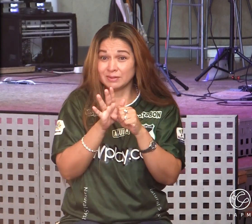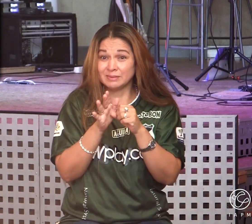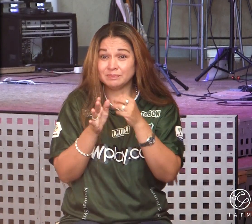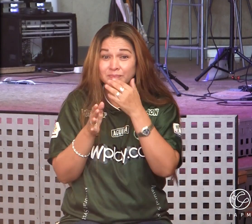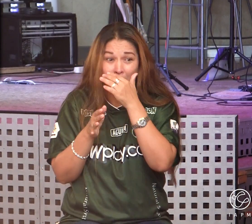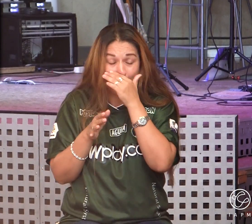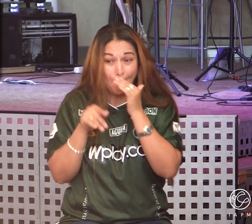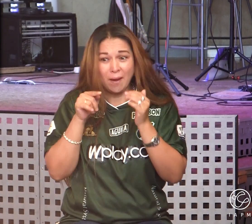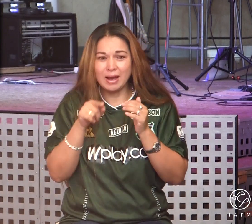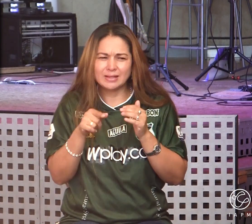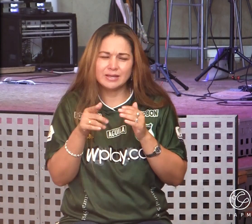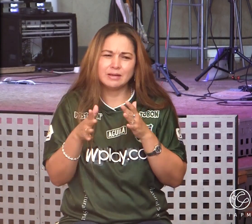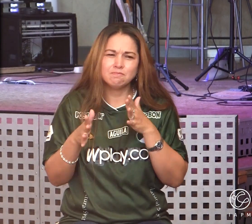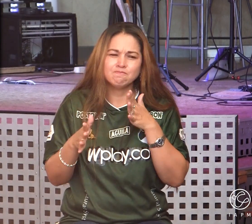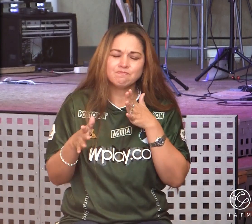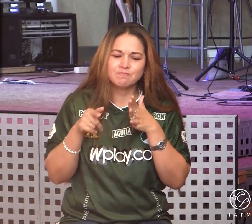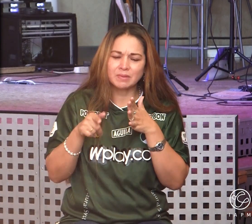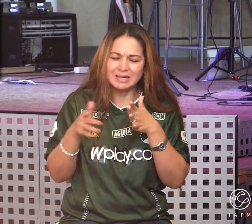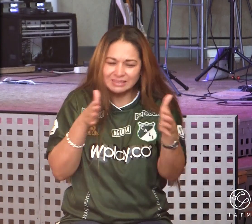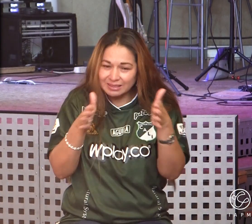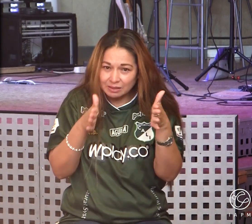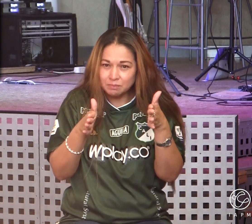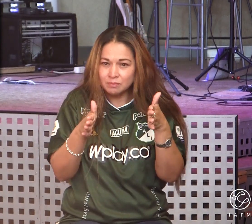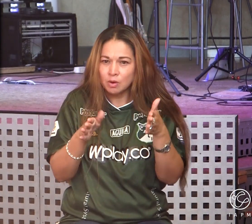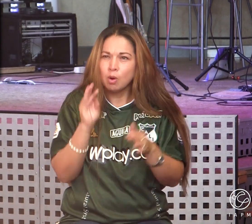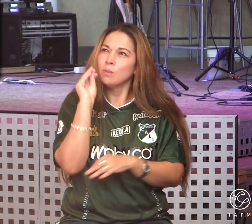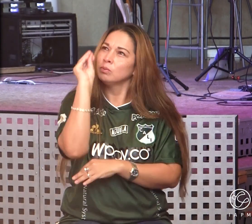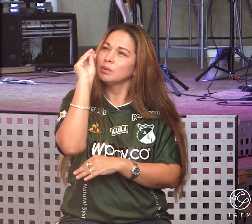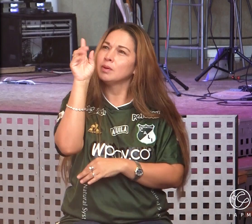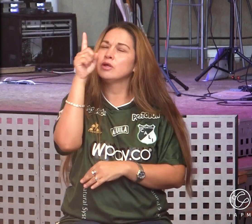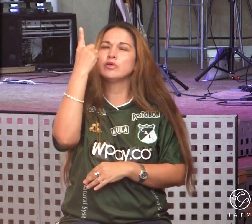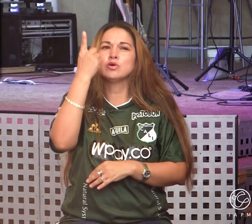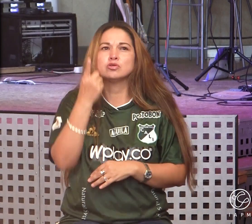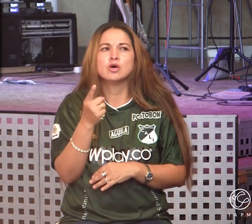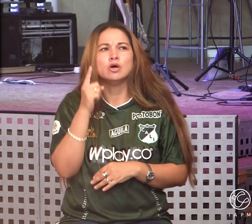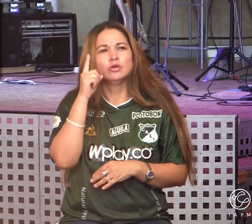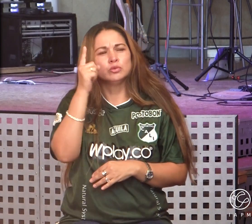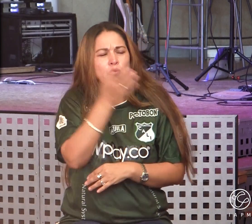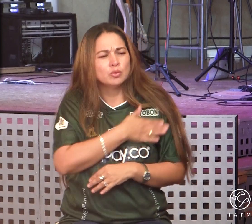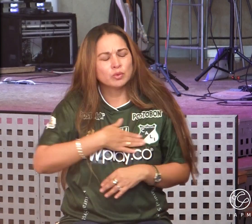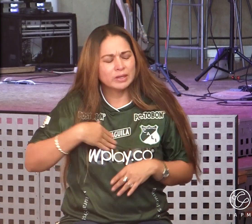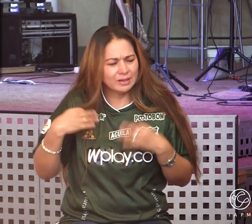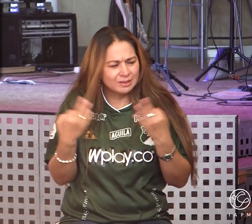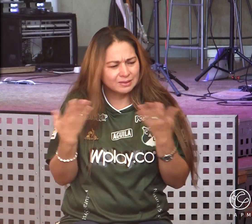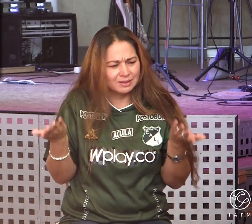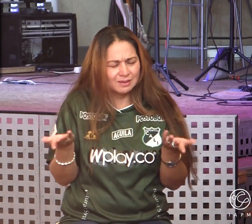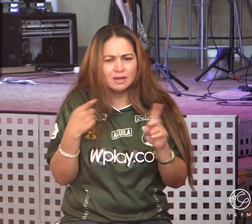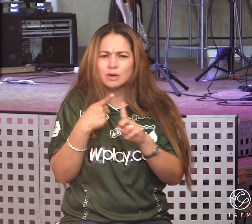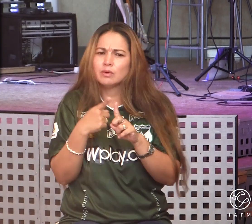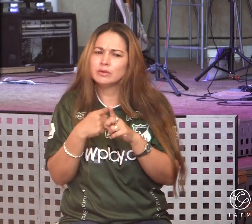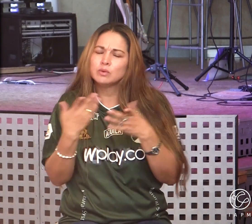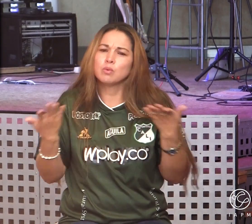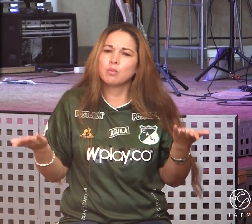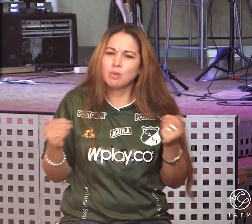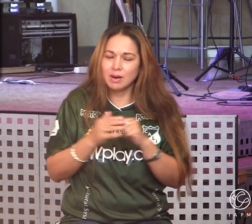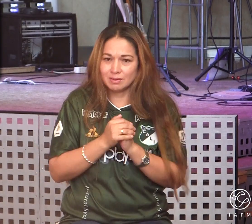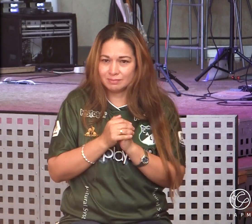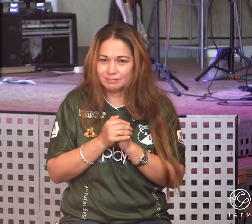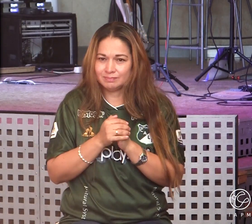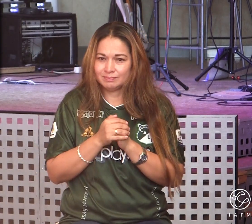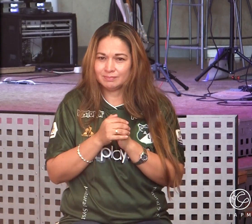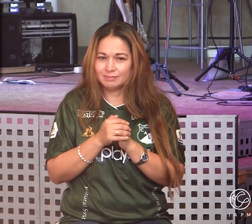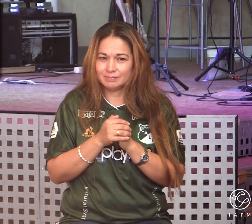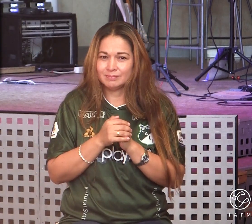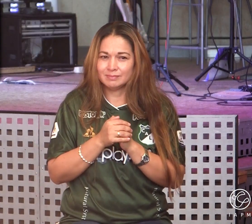entender, preguntándole a Dios tantas cosas, porque rápidamente en los tiempos de pandemia entraron los típicos mensajes